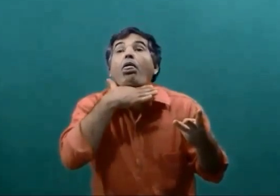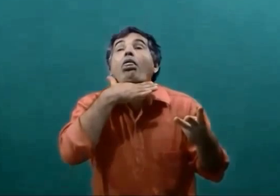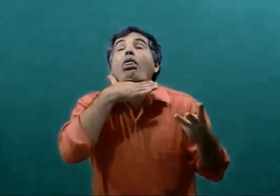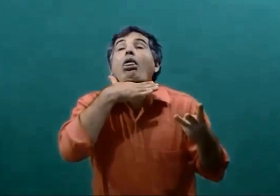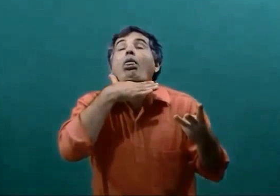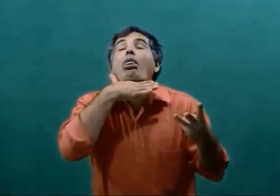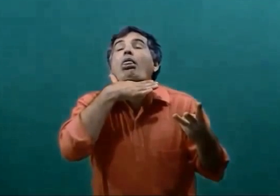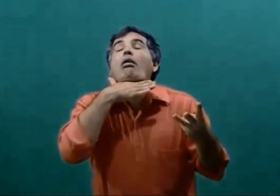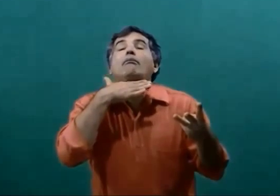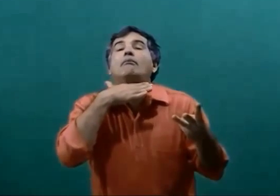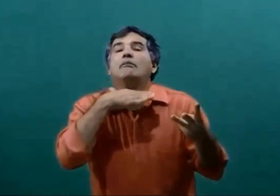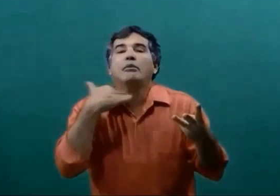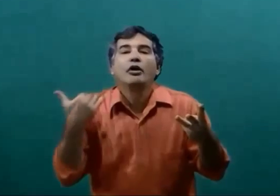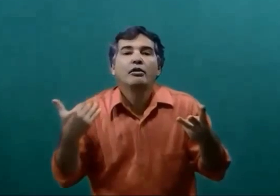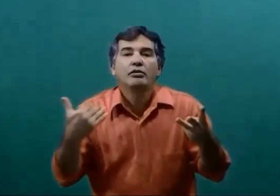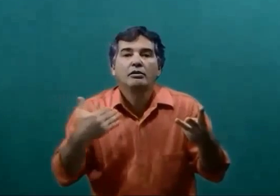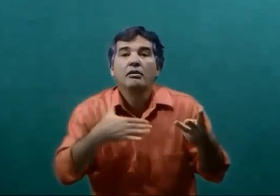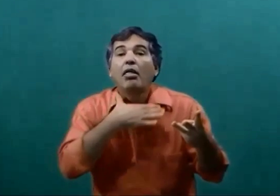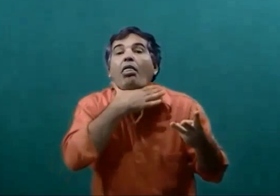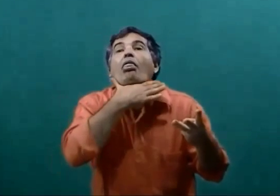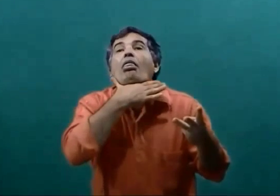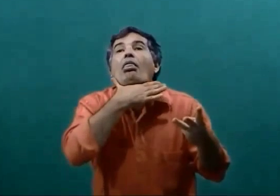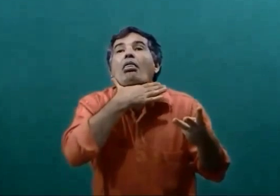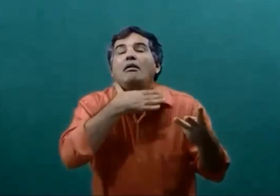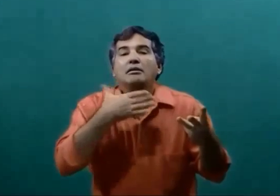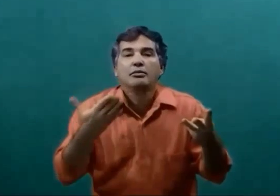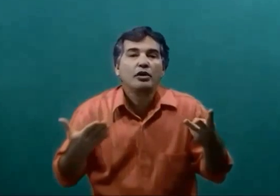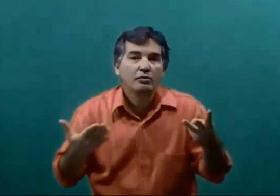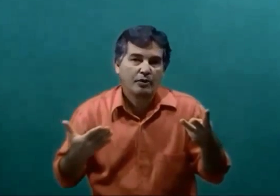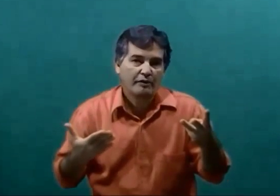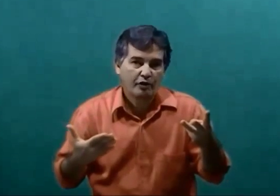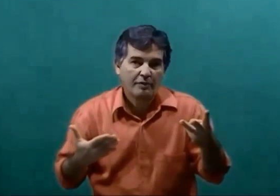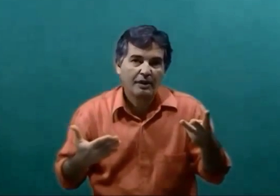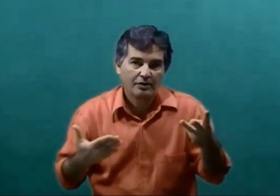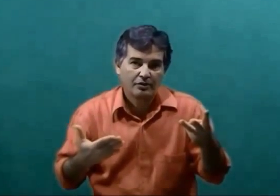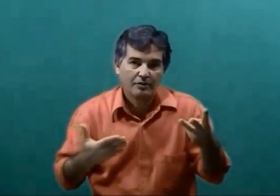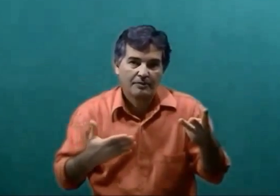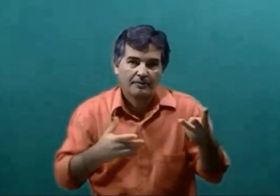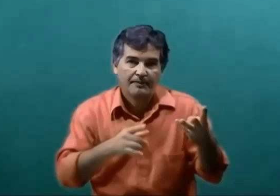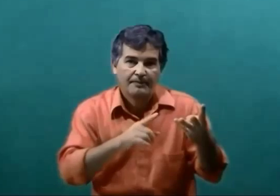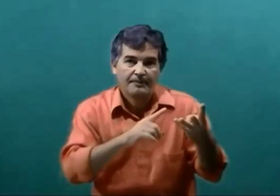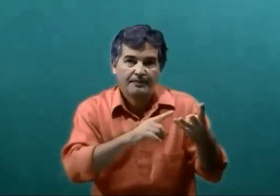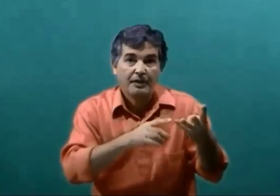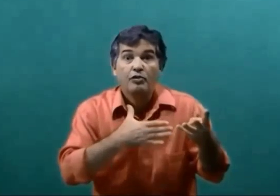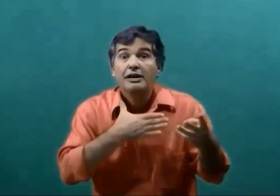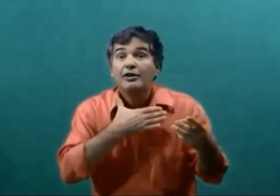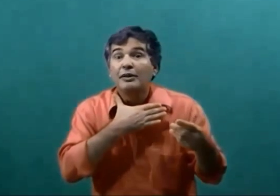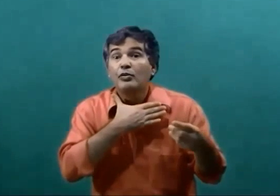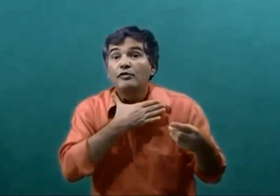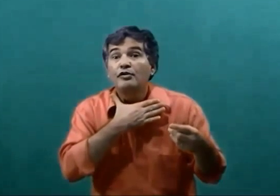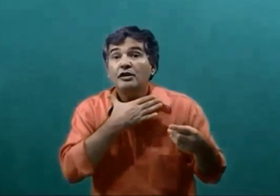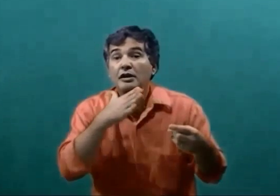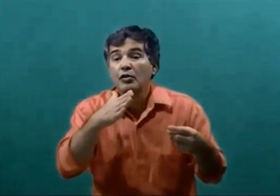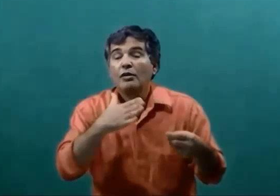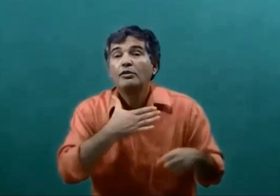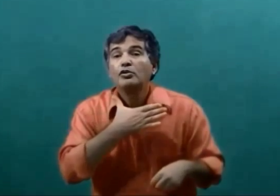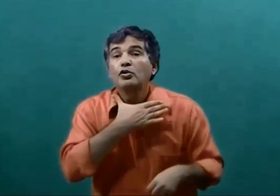água morreu, então, morreu por afogamento. Cuidado para não confundir. Com a mão toda